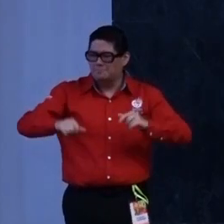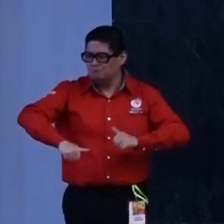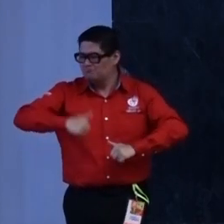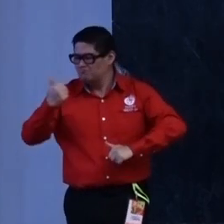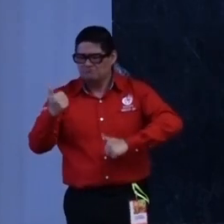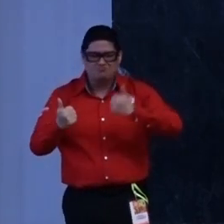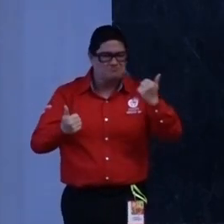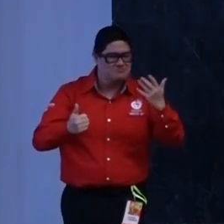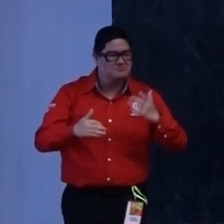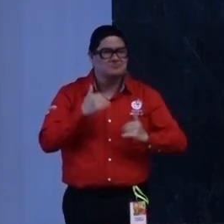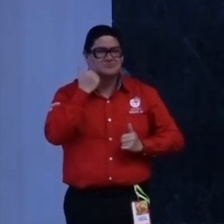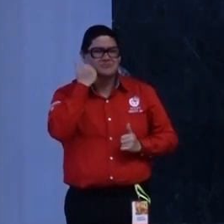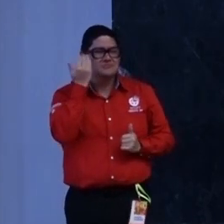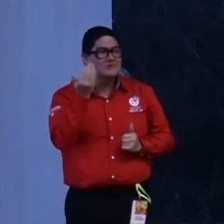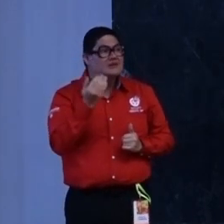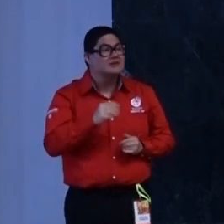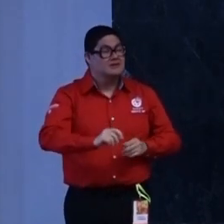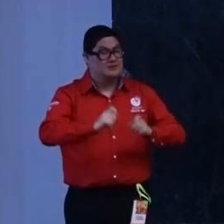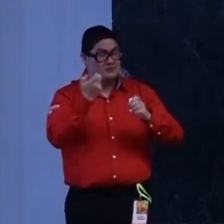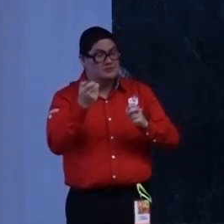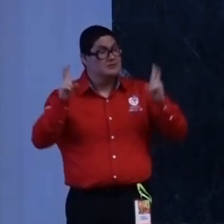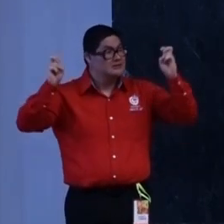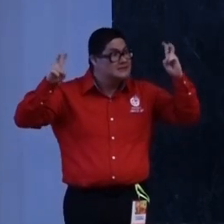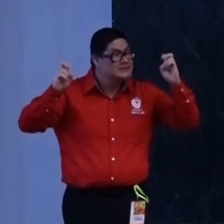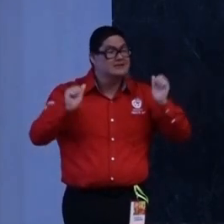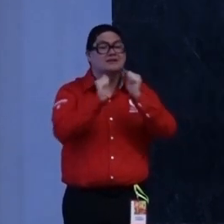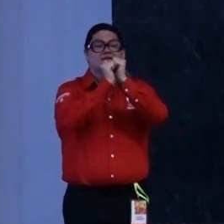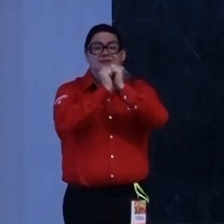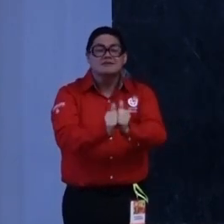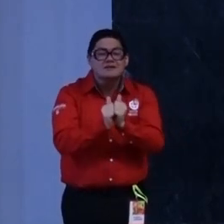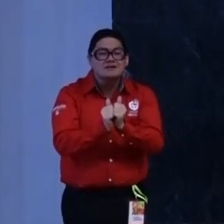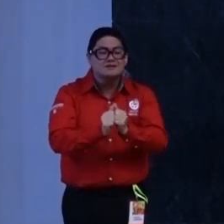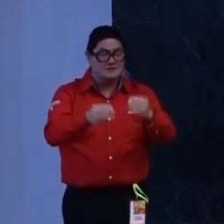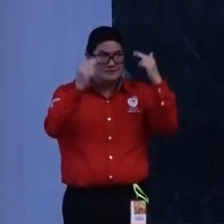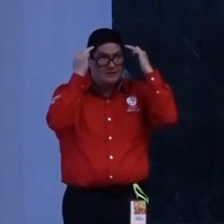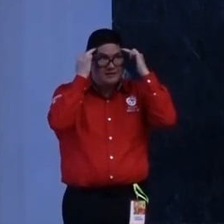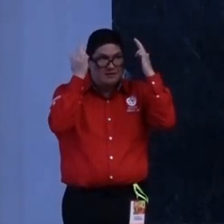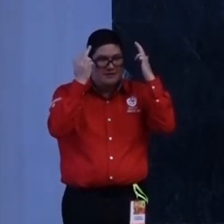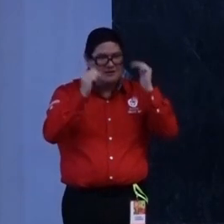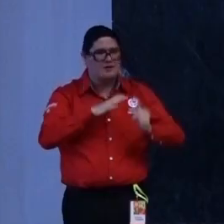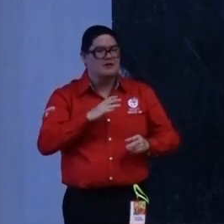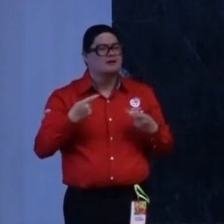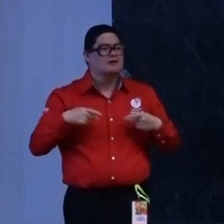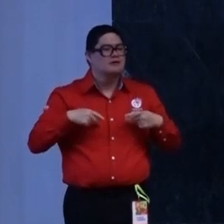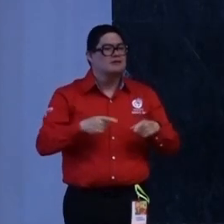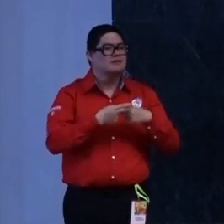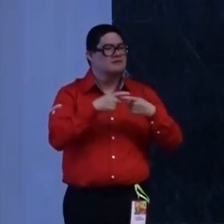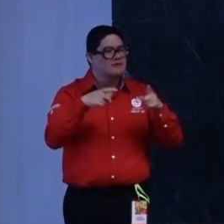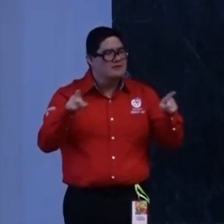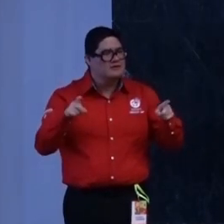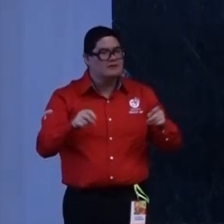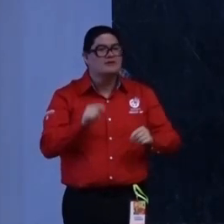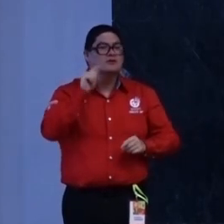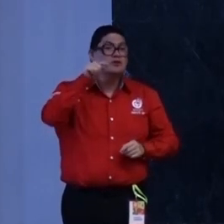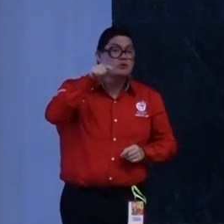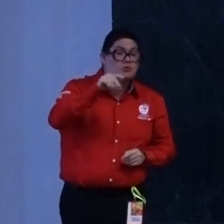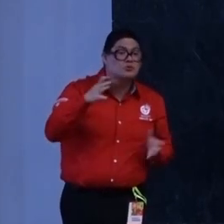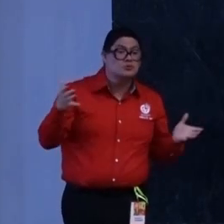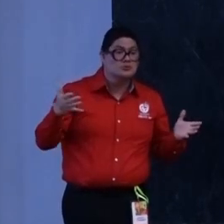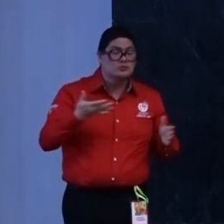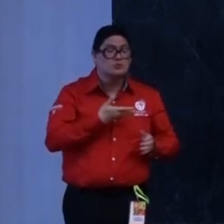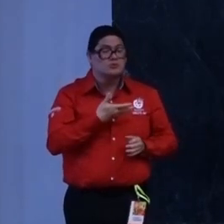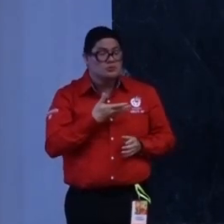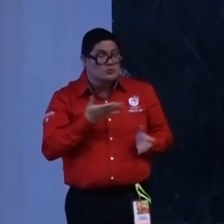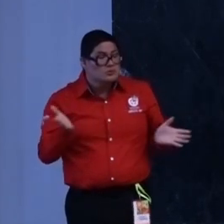otra. Y quiero que esa frase quede clara. Hay gente más diferente que otra. Tú tienes a Juanito, tú